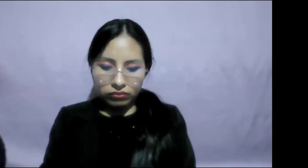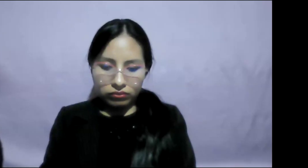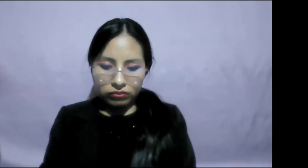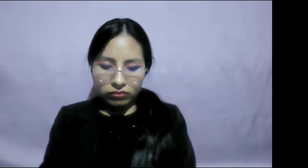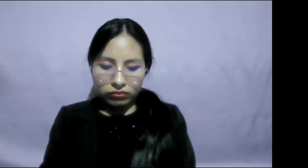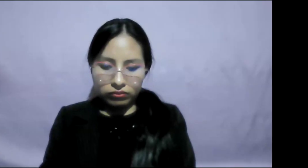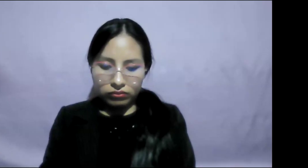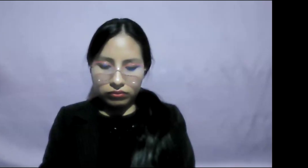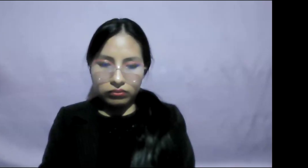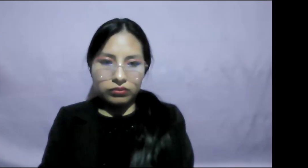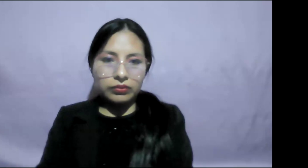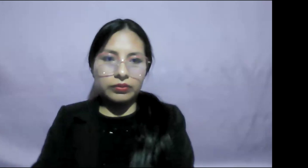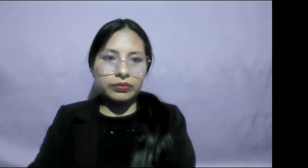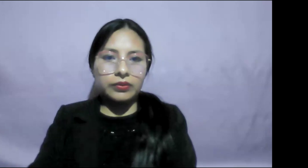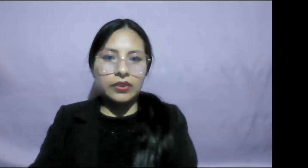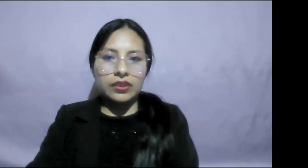p